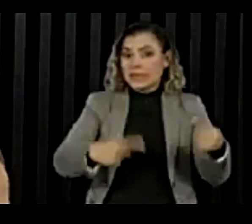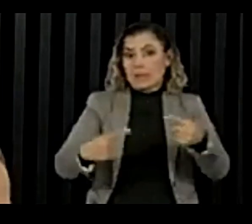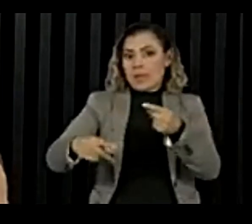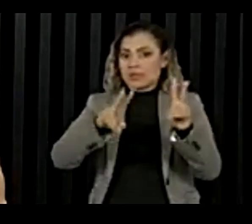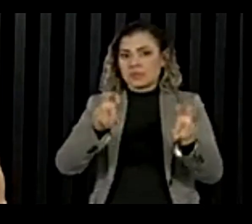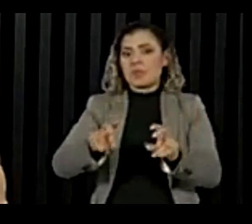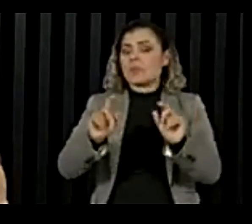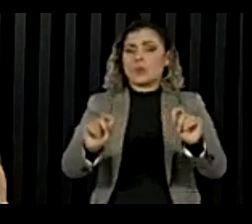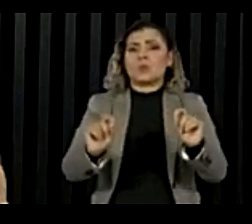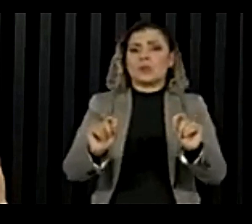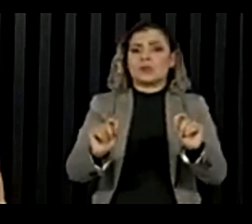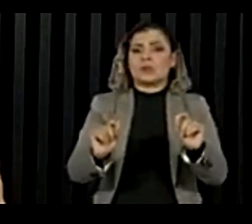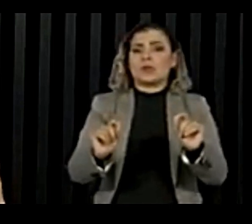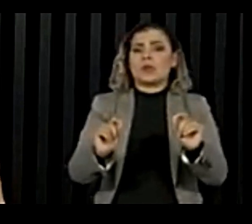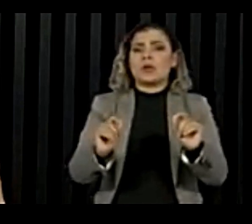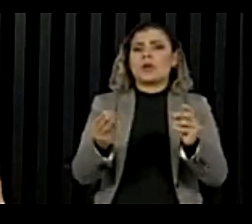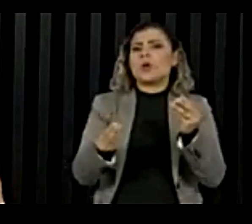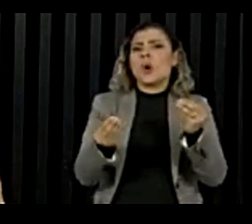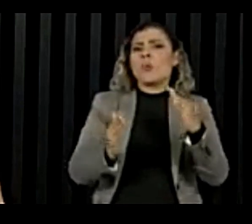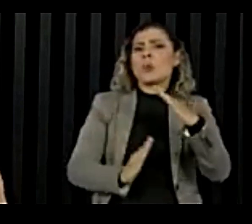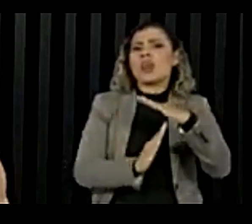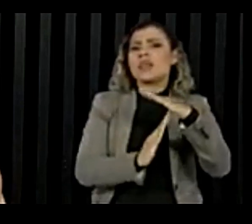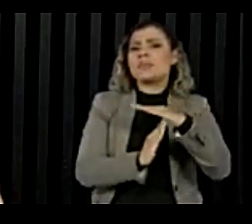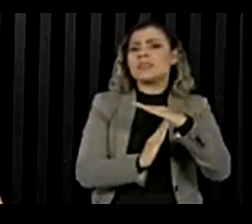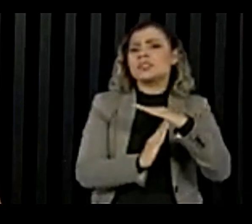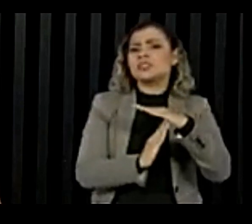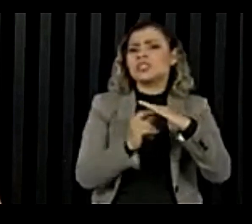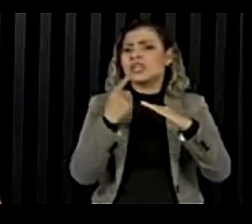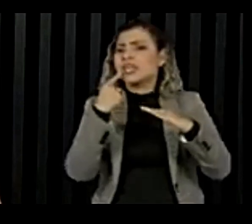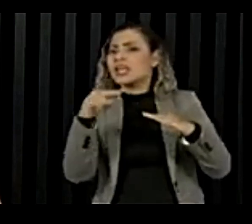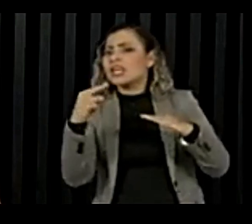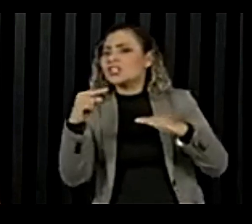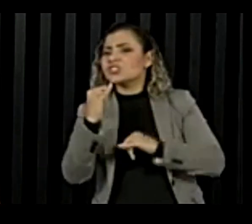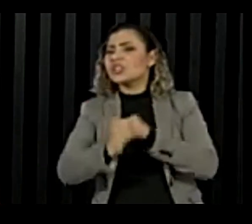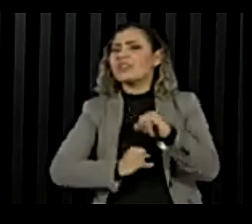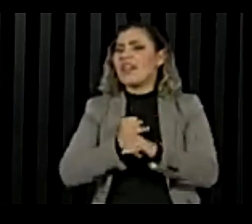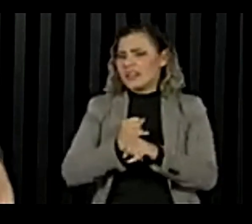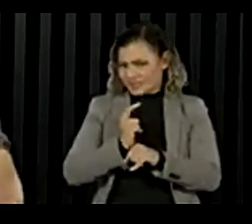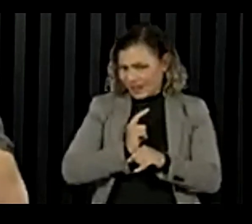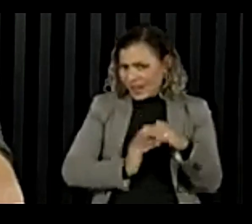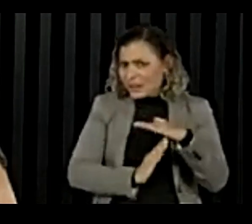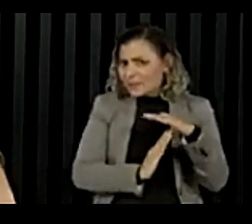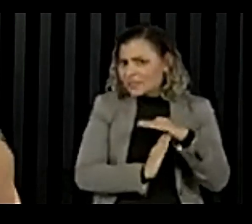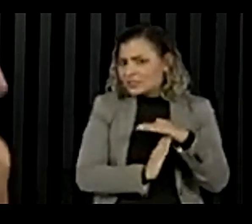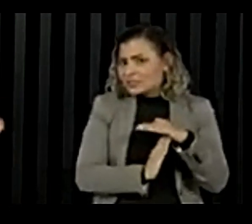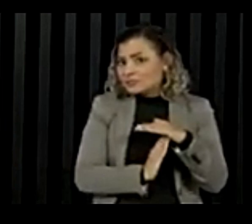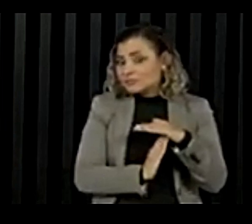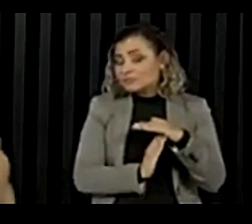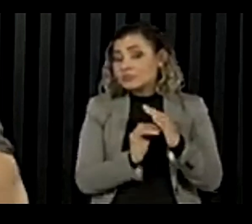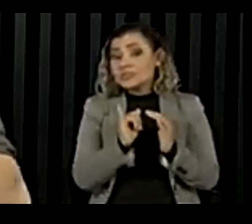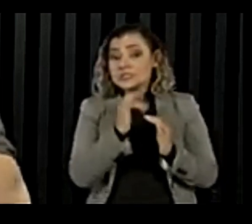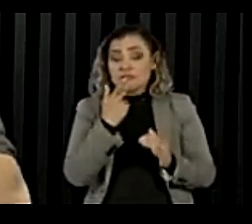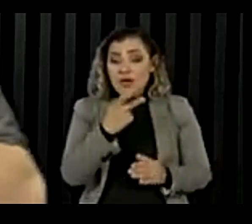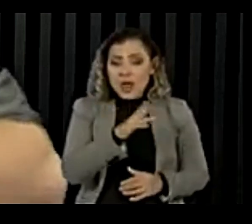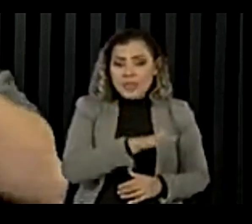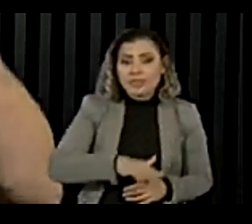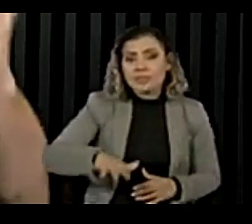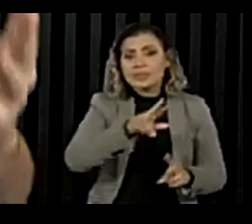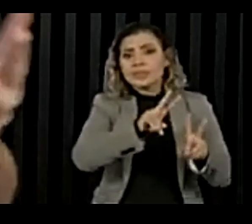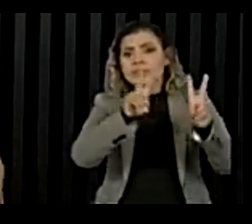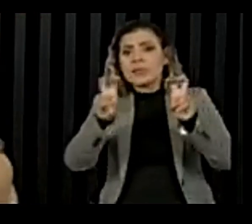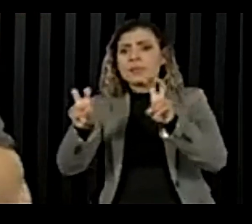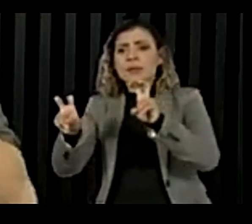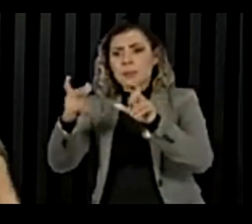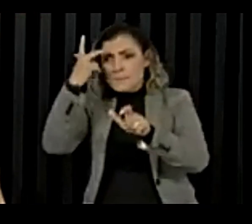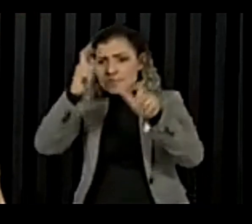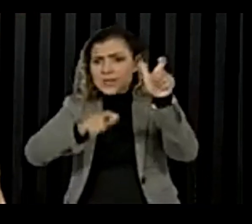que é onde está o limite relacionado à crítica digital, né? Por quê? Porque quando a gente fala de massa, quando a gente fala de muita